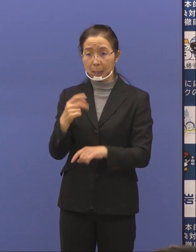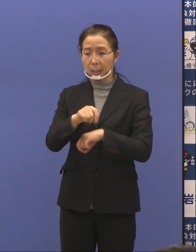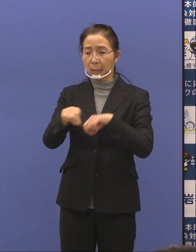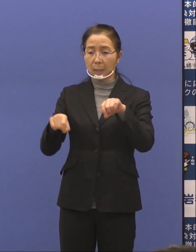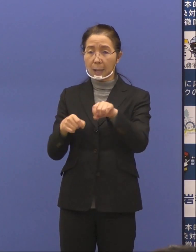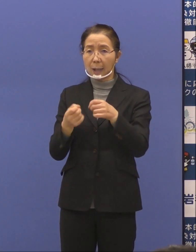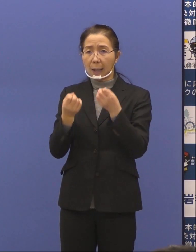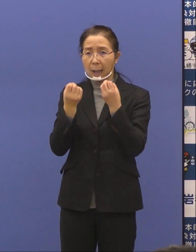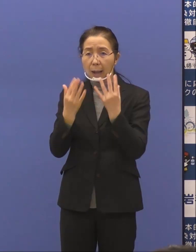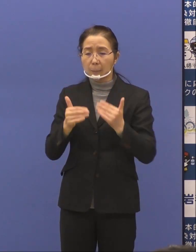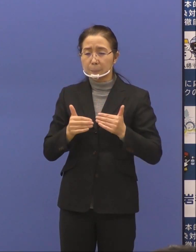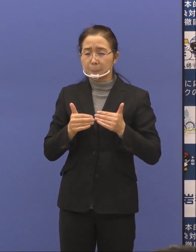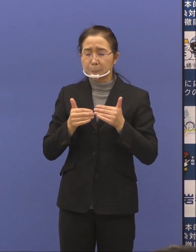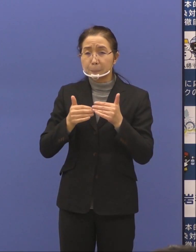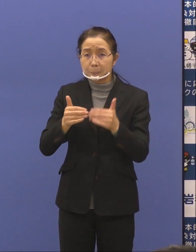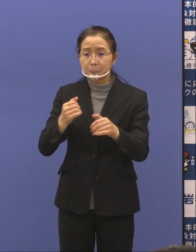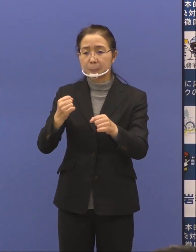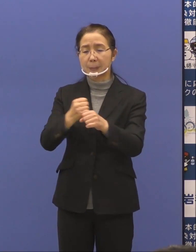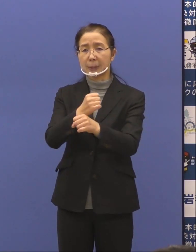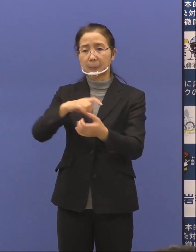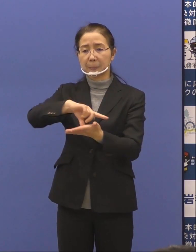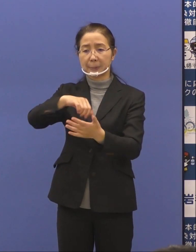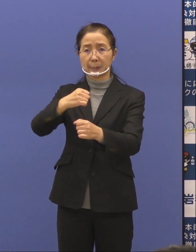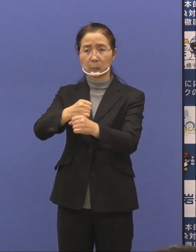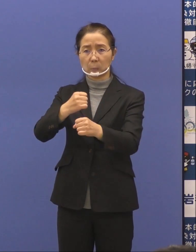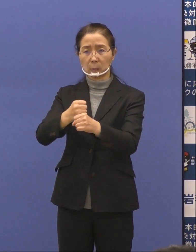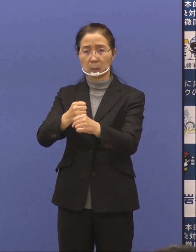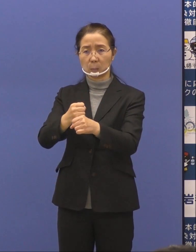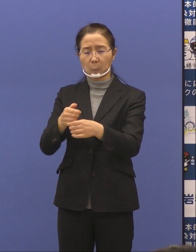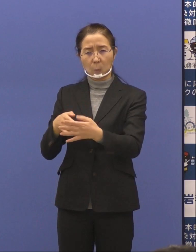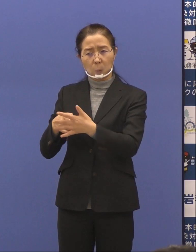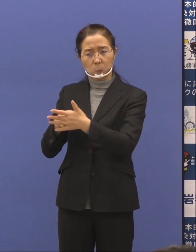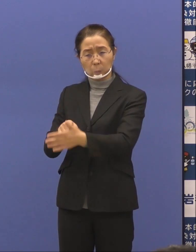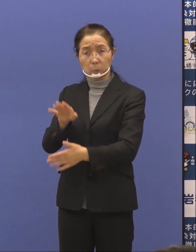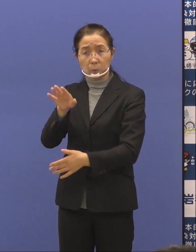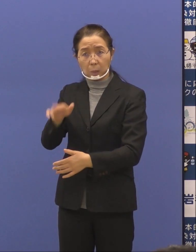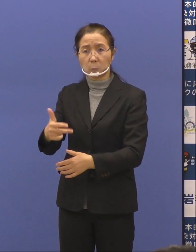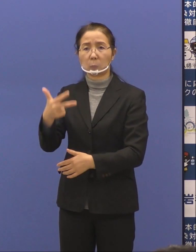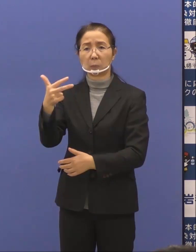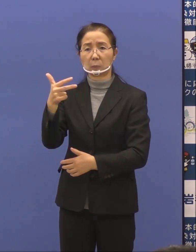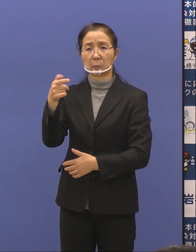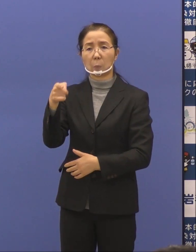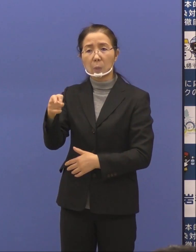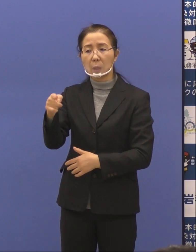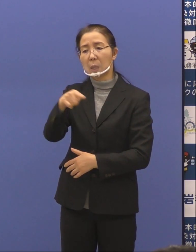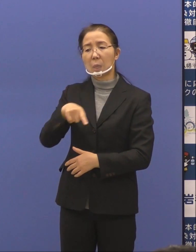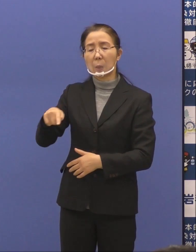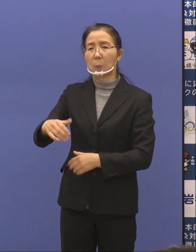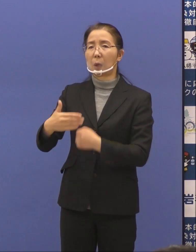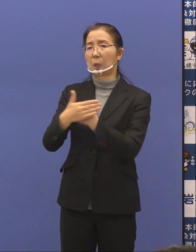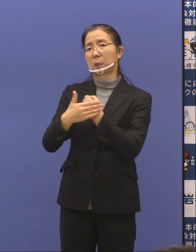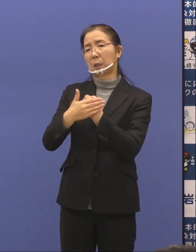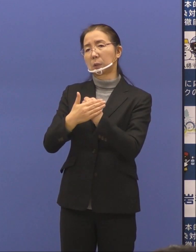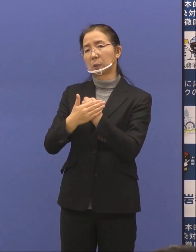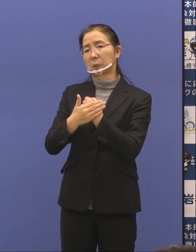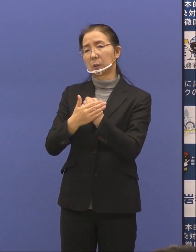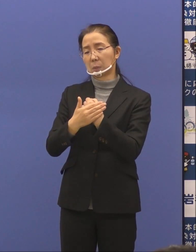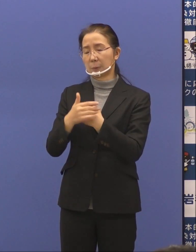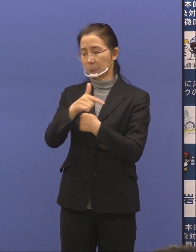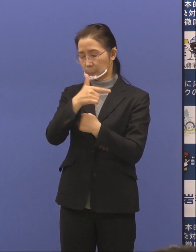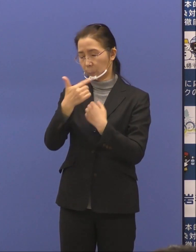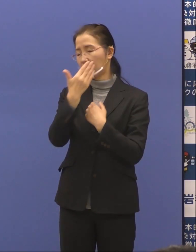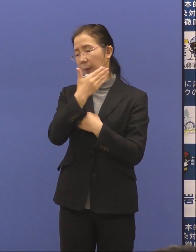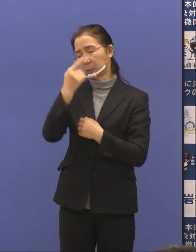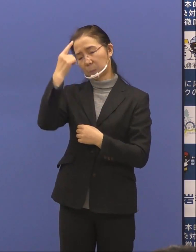な産業や地域づくりにも取り組むことができるところですので、大変大事だと